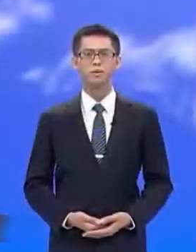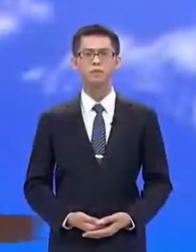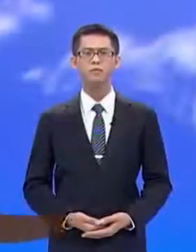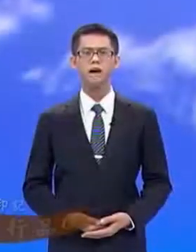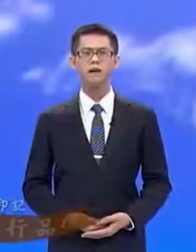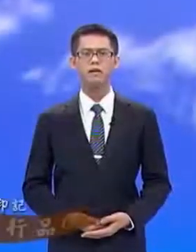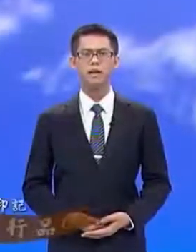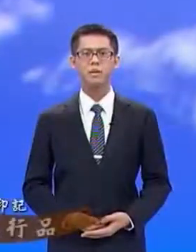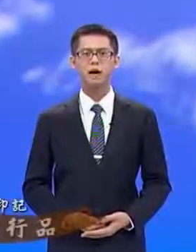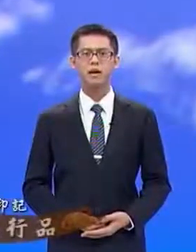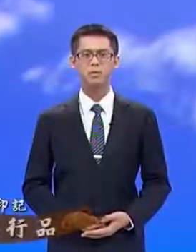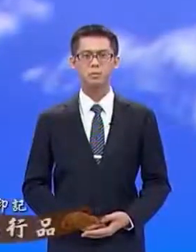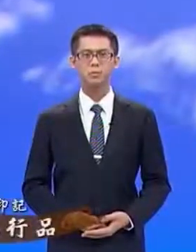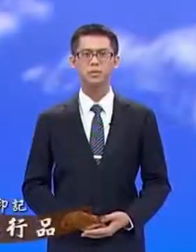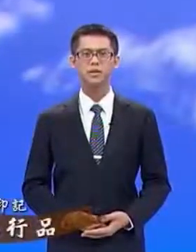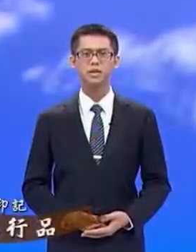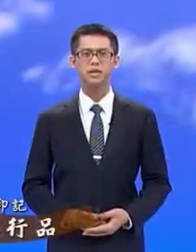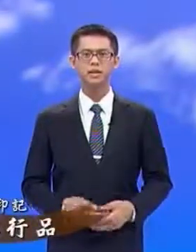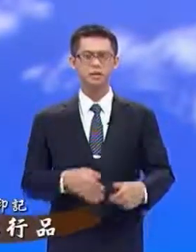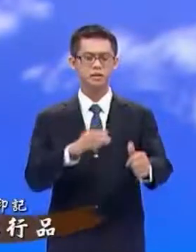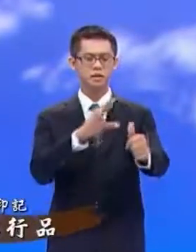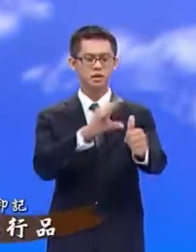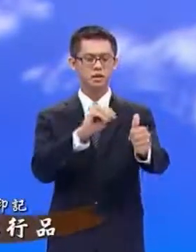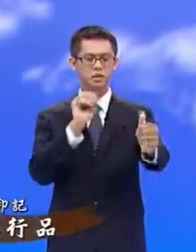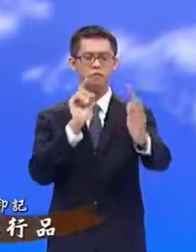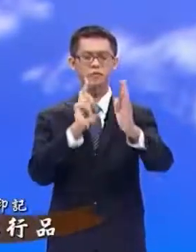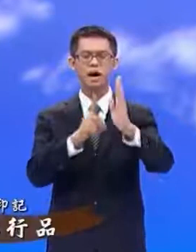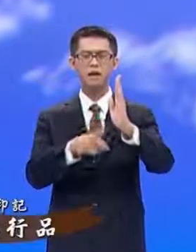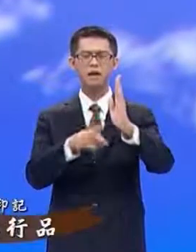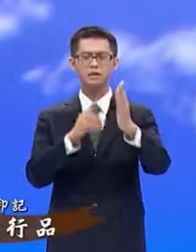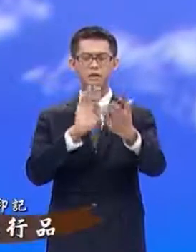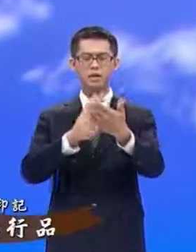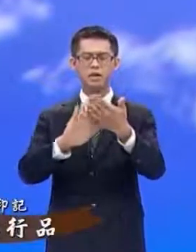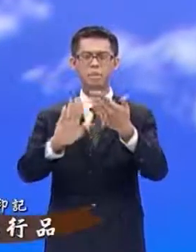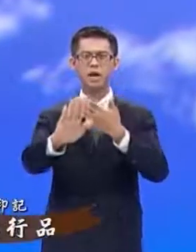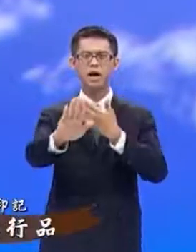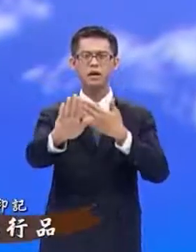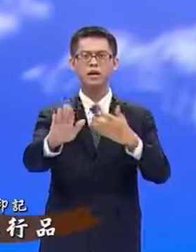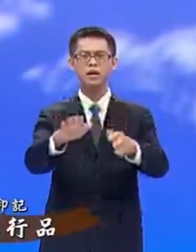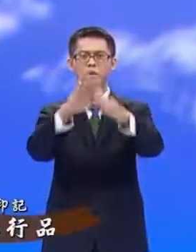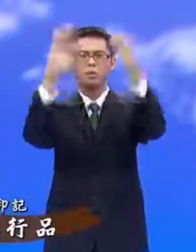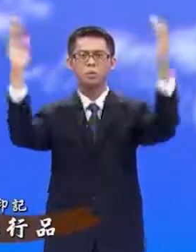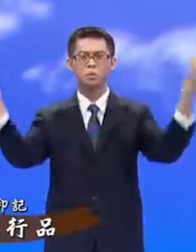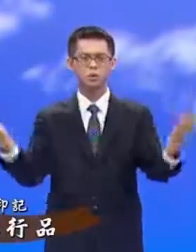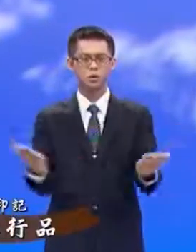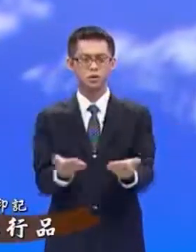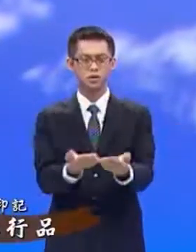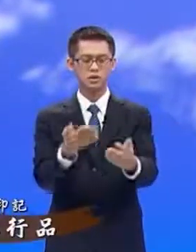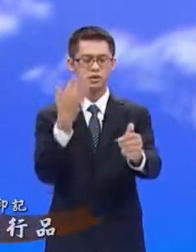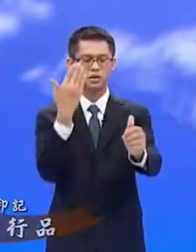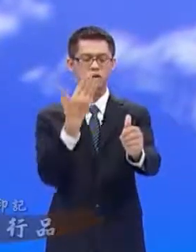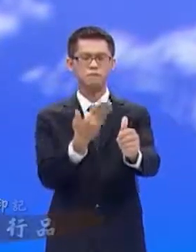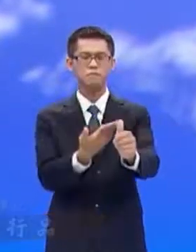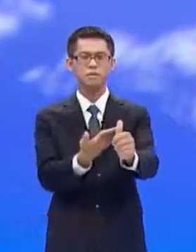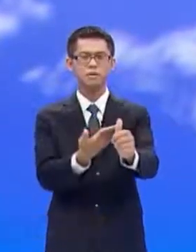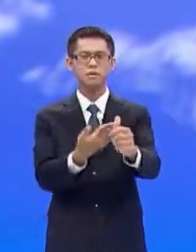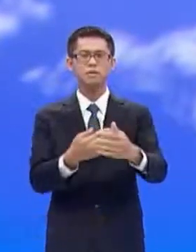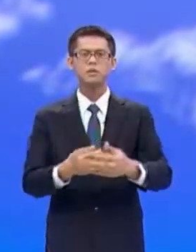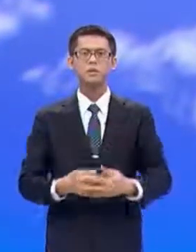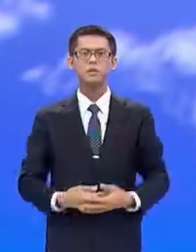于法内外无所令，于法内外无所令。这边的语